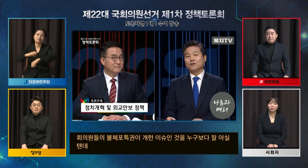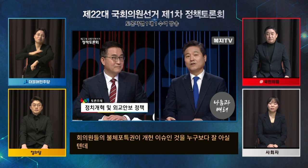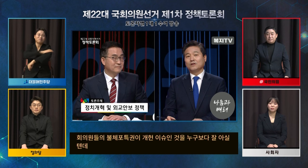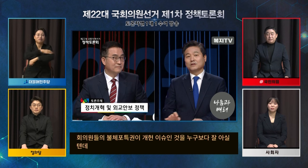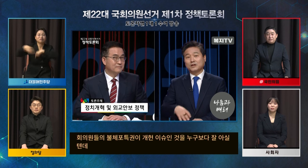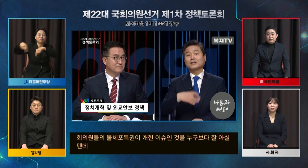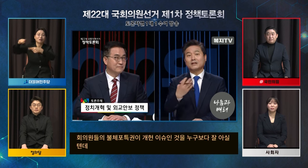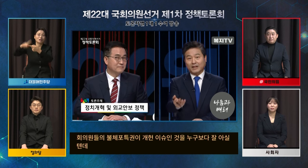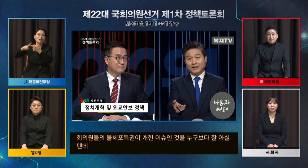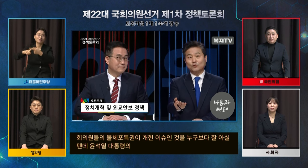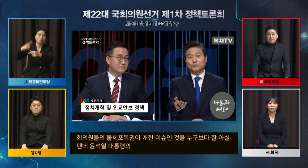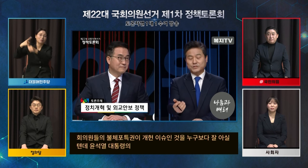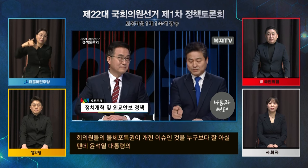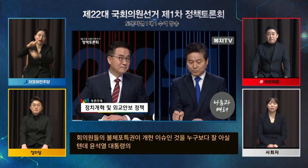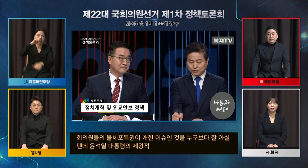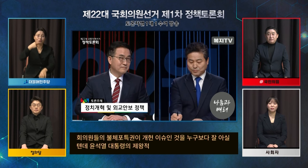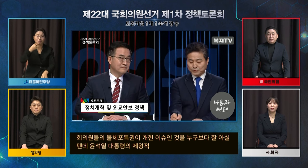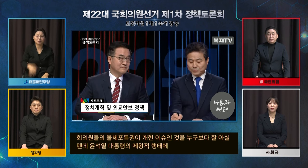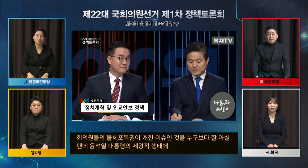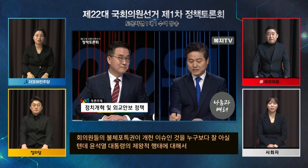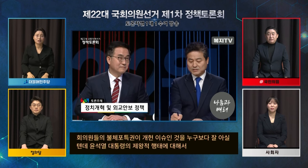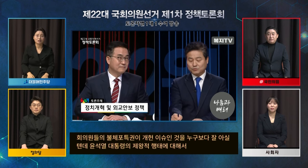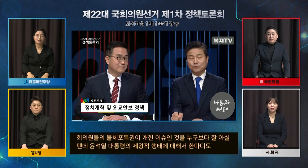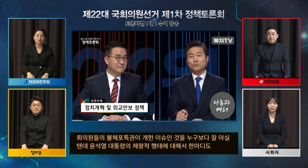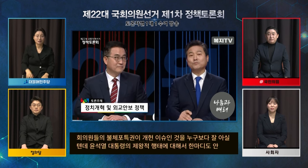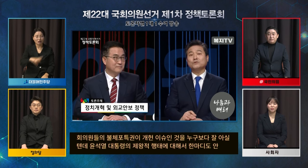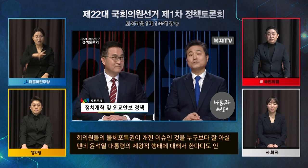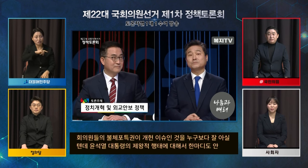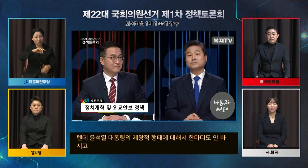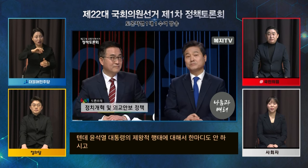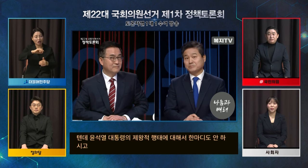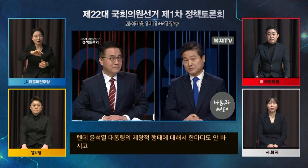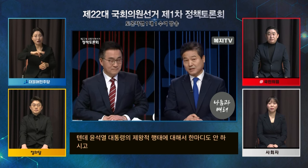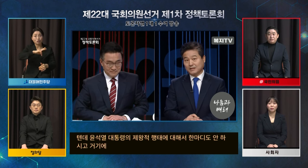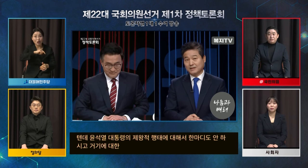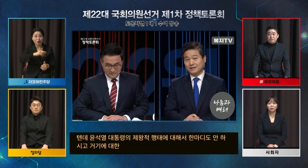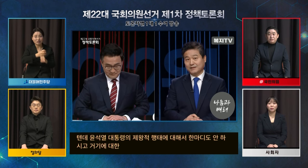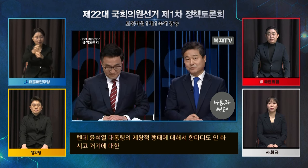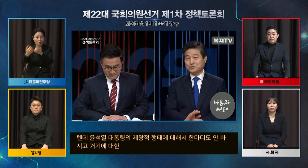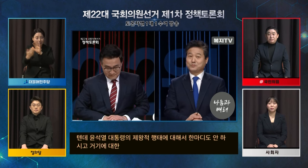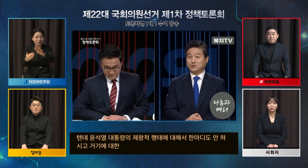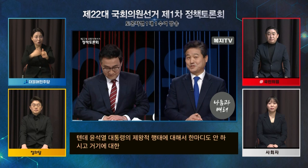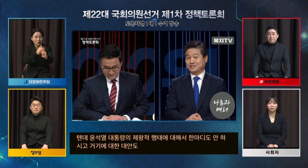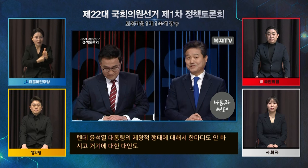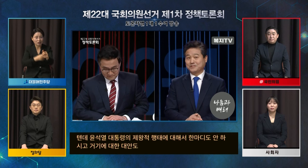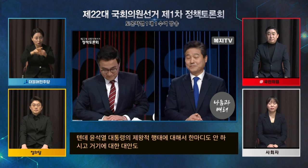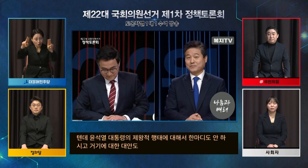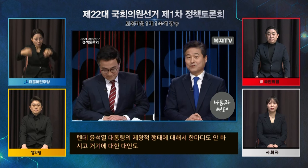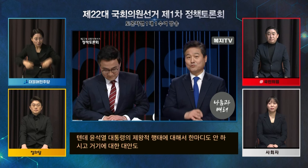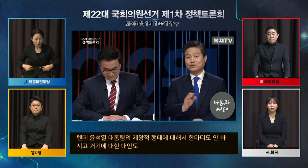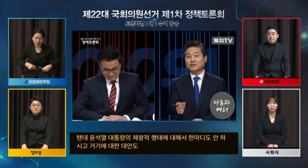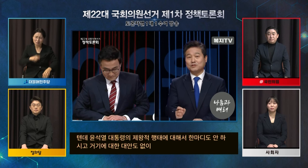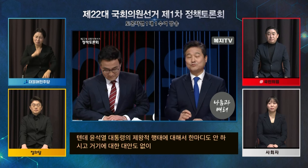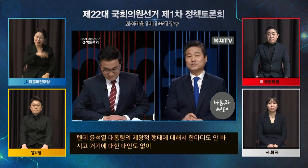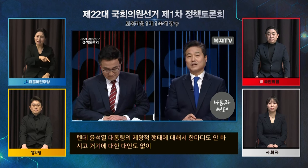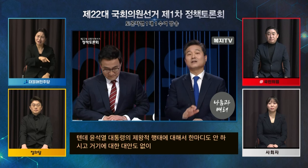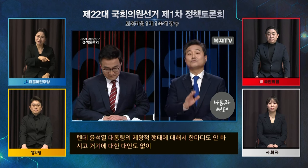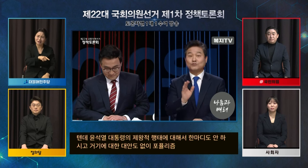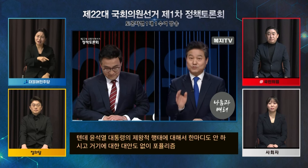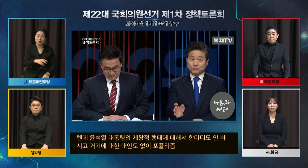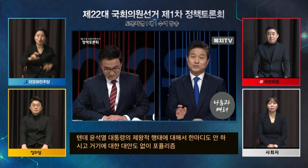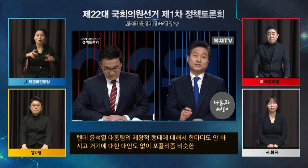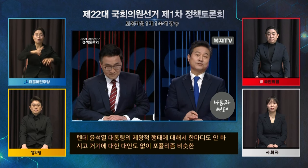그에 대한 대안도 없이 그냥 불체포 특권 하자는 식으로 포퓰리즘 비슷한 모습을 보이시거든요. 그럼 국회의석을